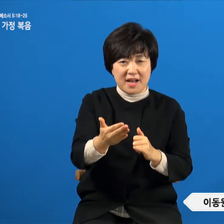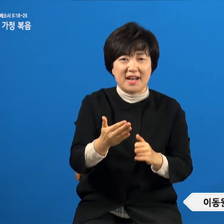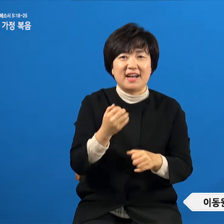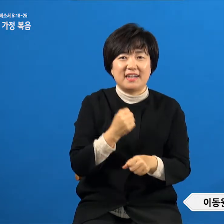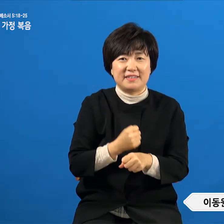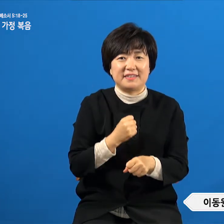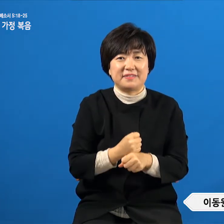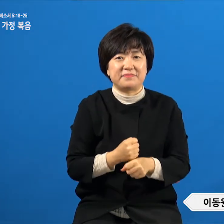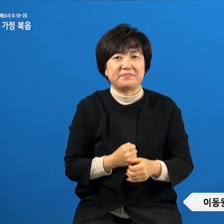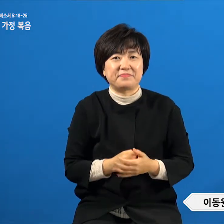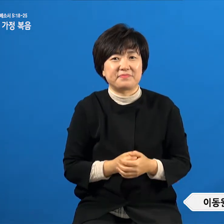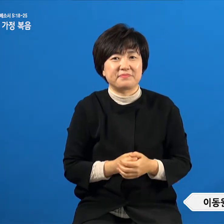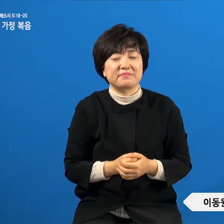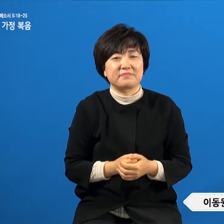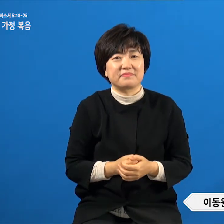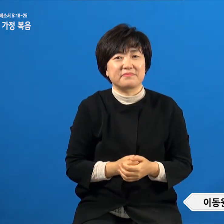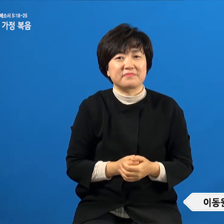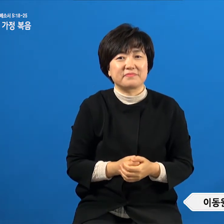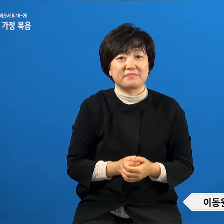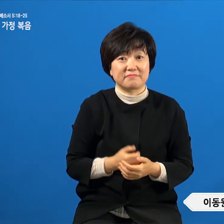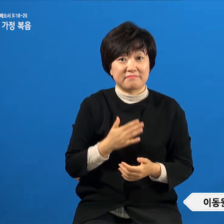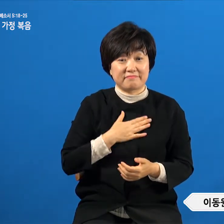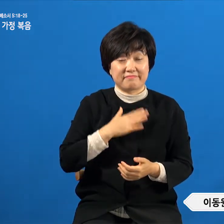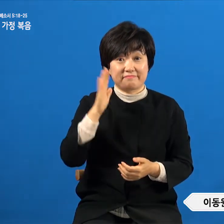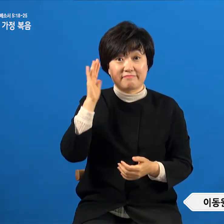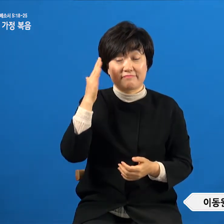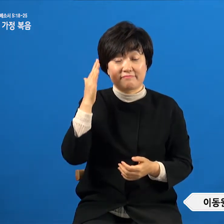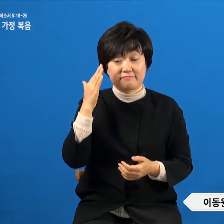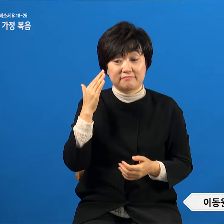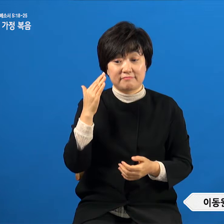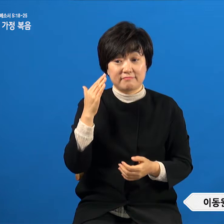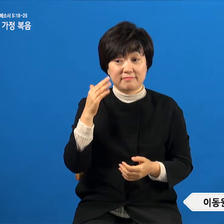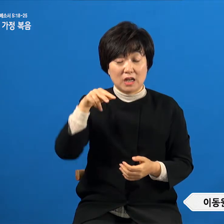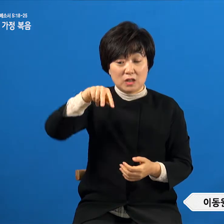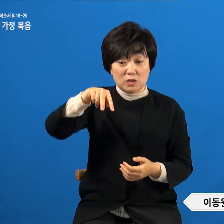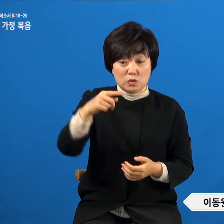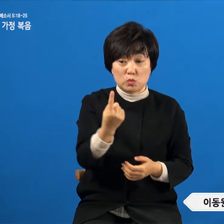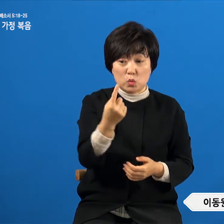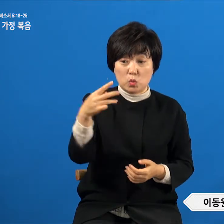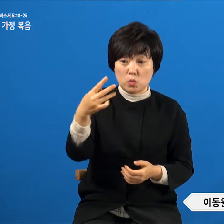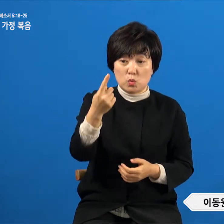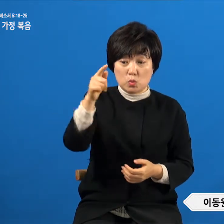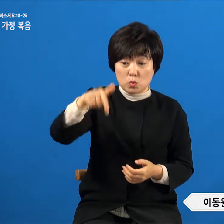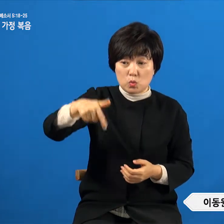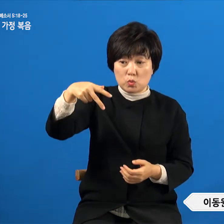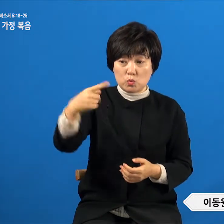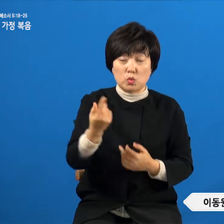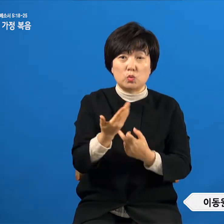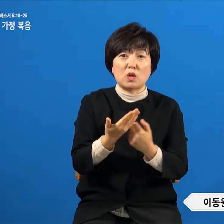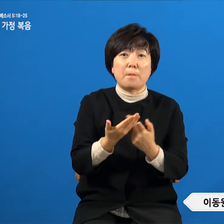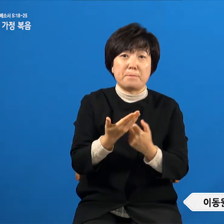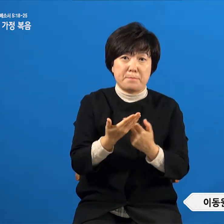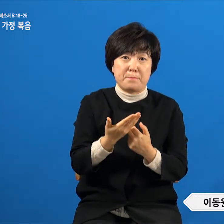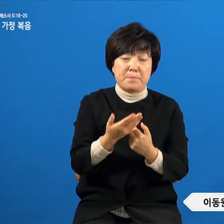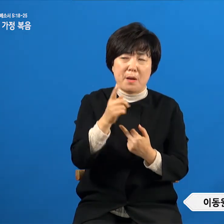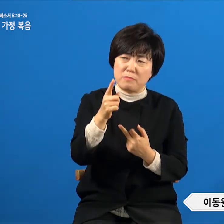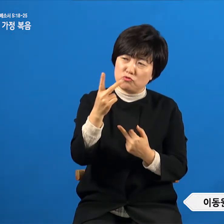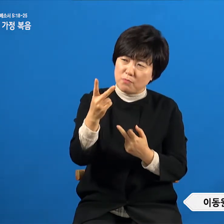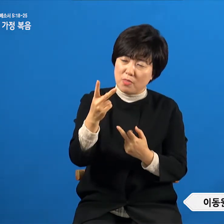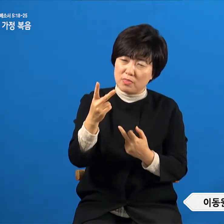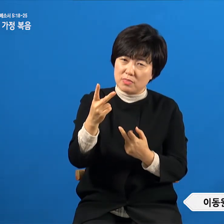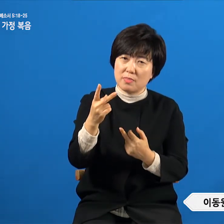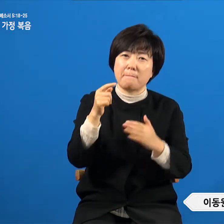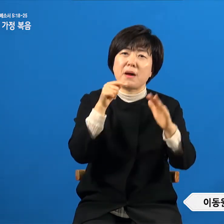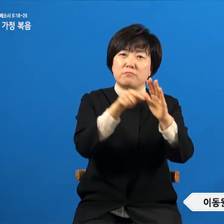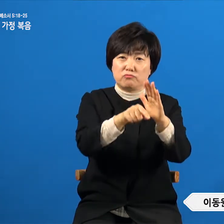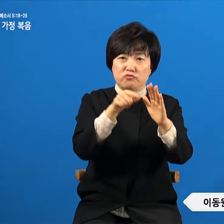있는 삶의 모습인 것입니다. 저는 최근에 소록도 섬을 두 번이나 두 채나 방문할